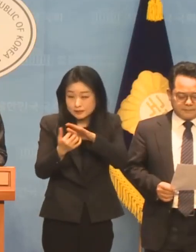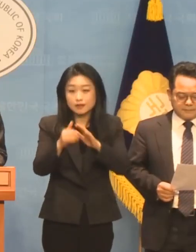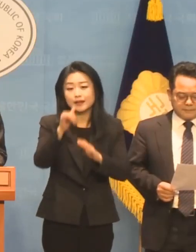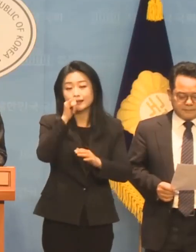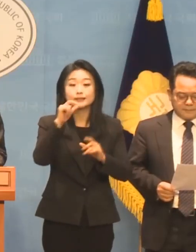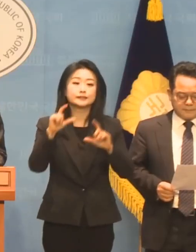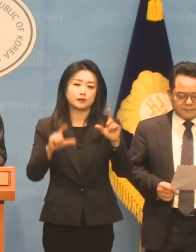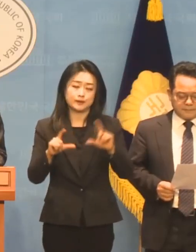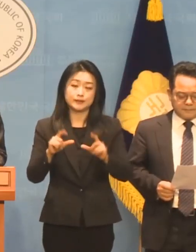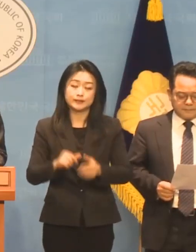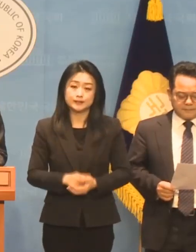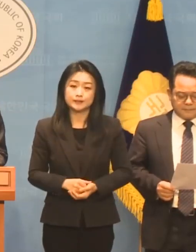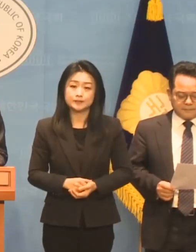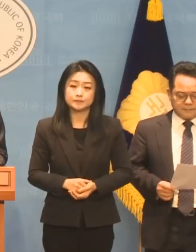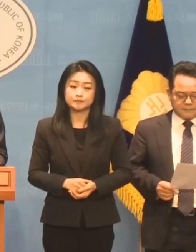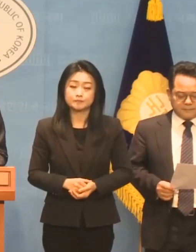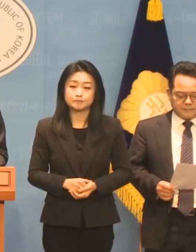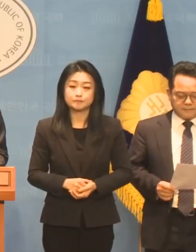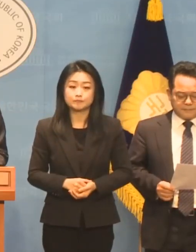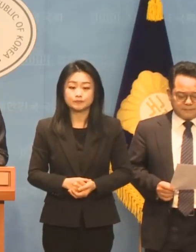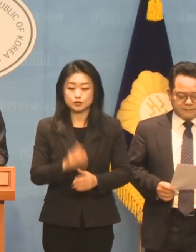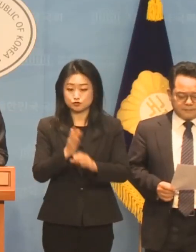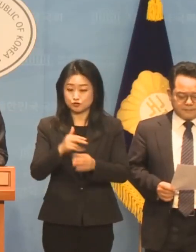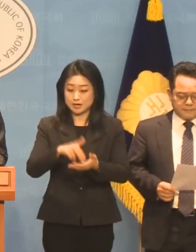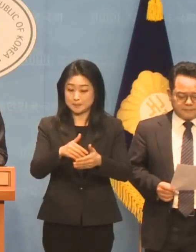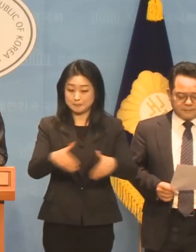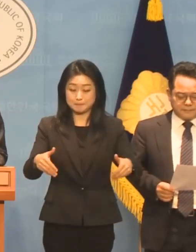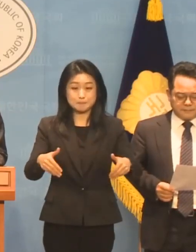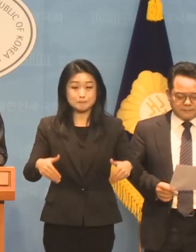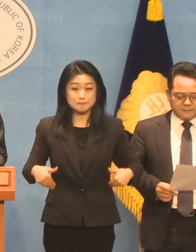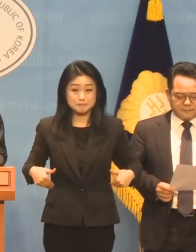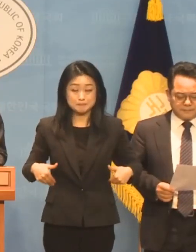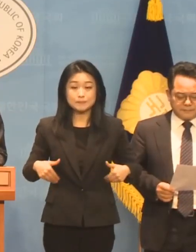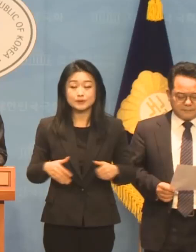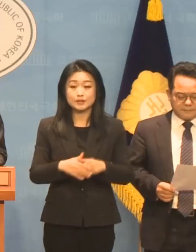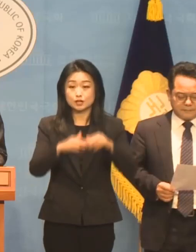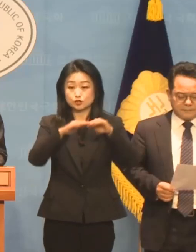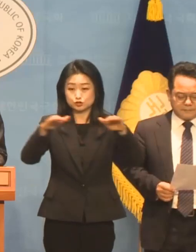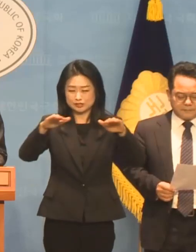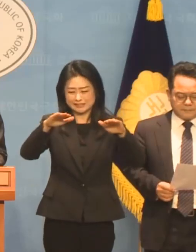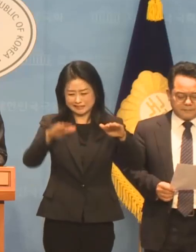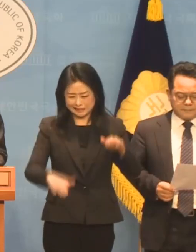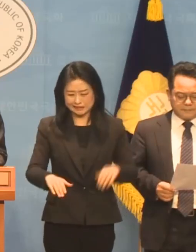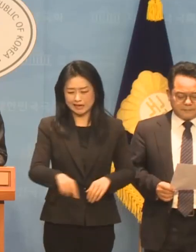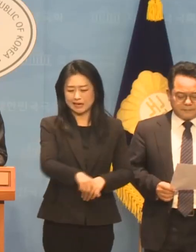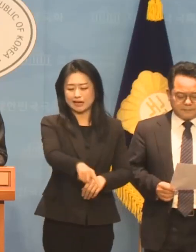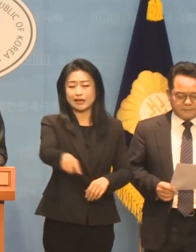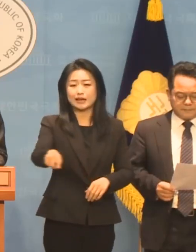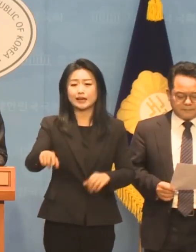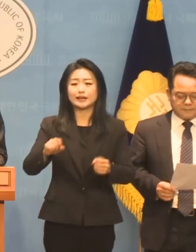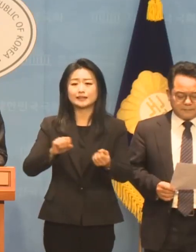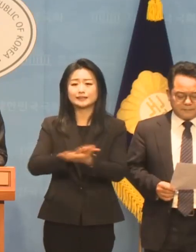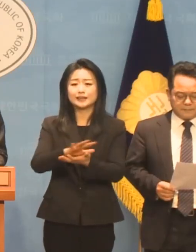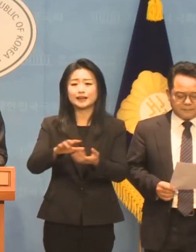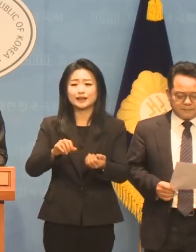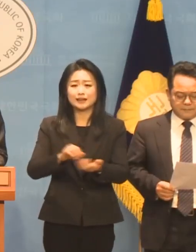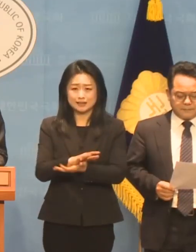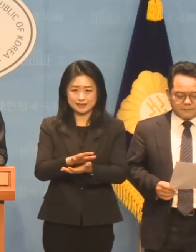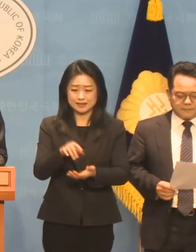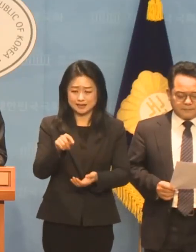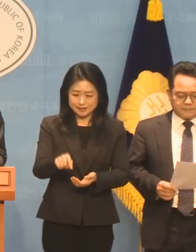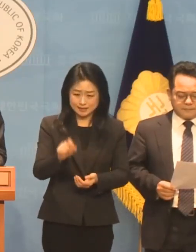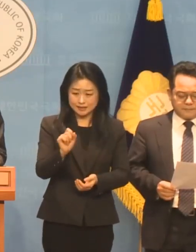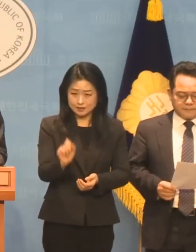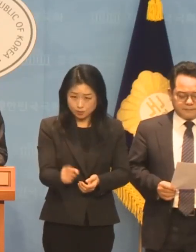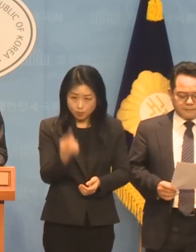따지고 있습니다. 기계적 중립, 수준 낮은 양비론 속에 내란의 씨앗은 다시 자라나고